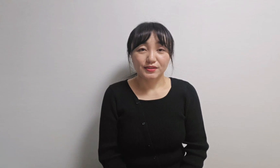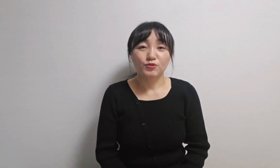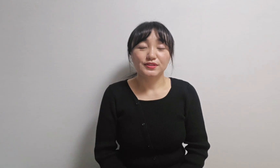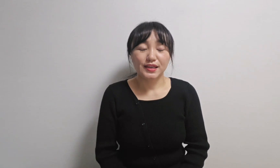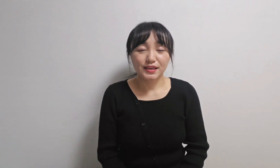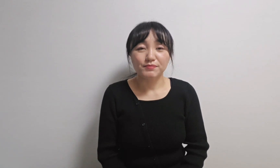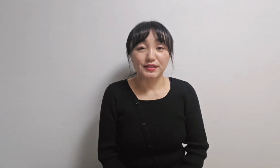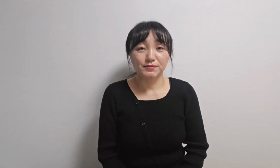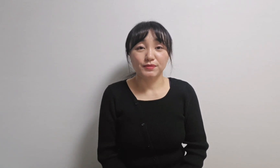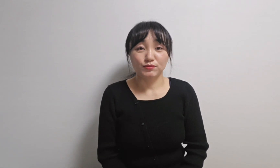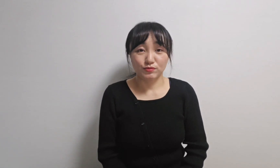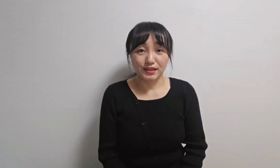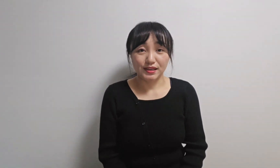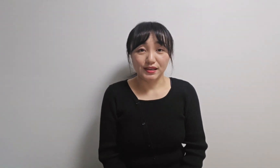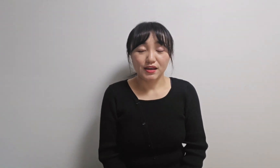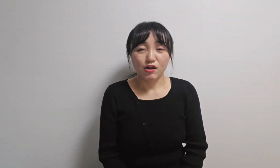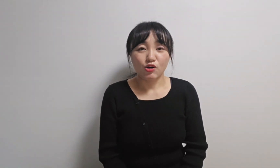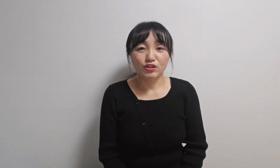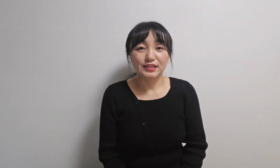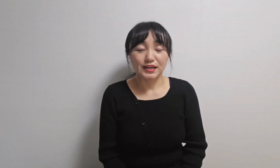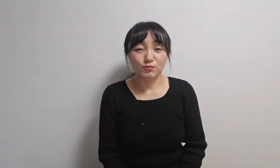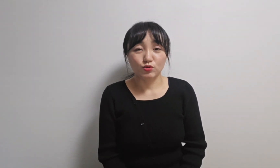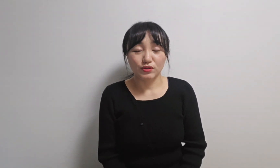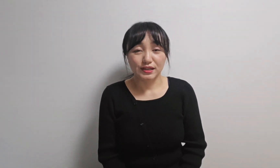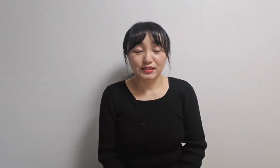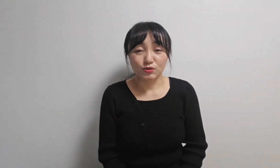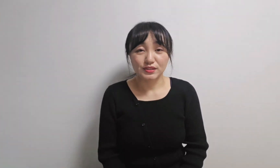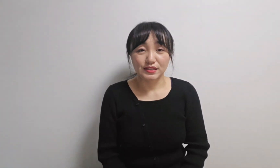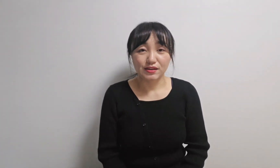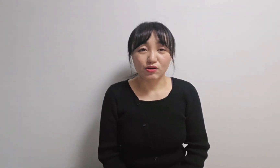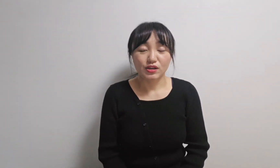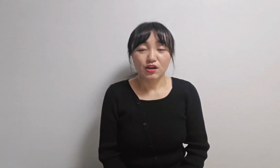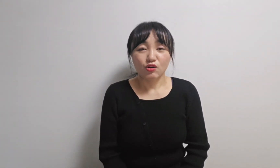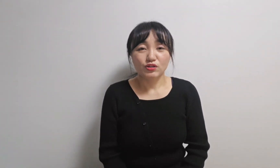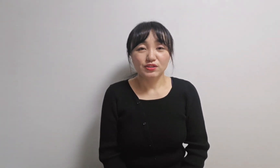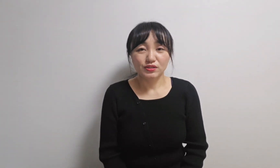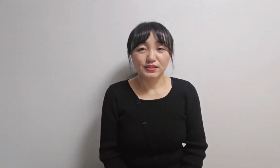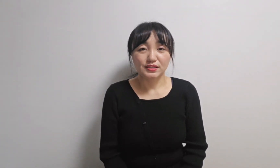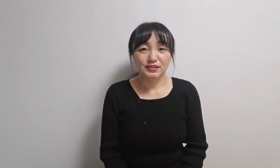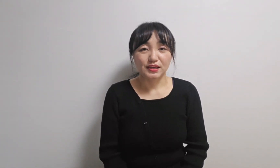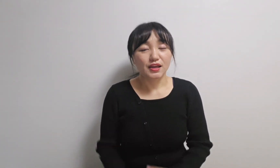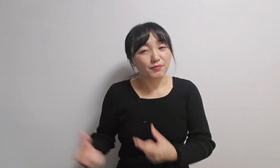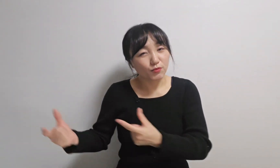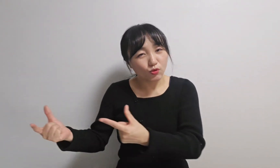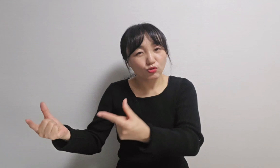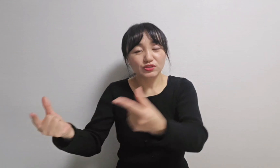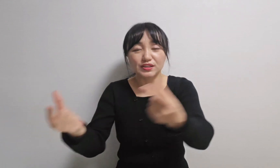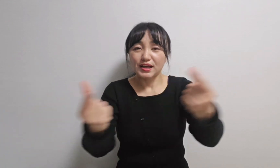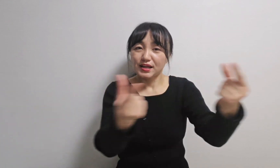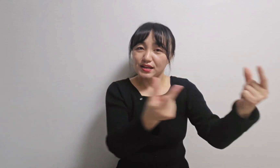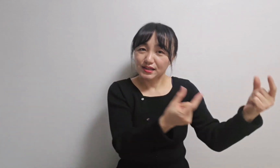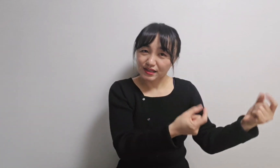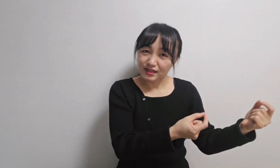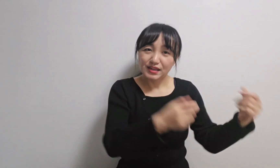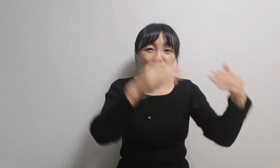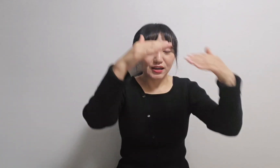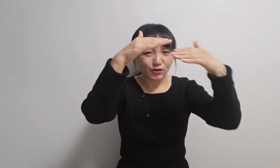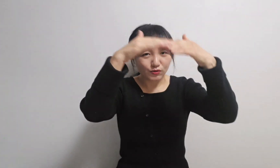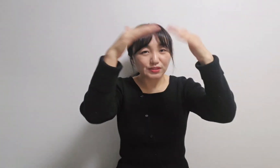그리고 제일 마지막 부분에 어린아이 목소리가 나오잖아요. 거기서는 이제 모두가